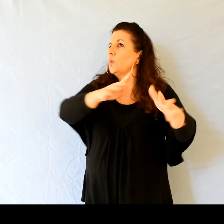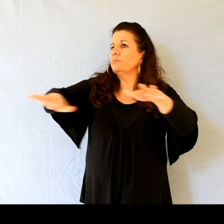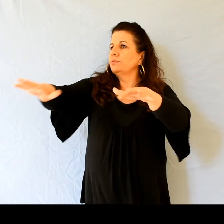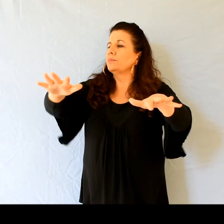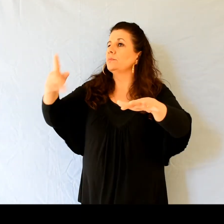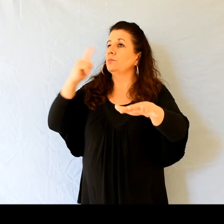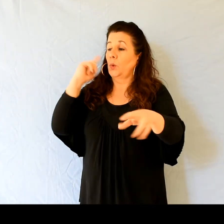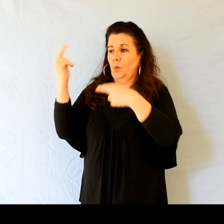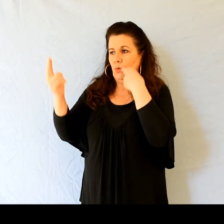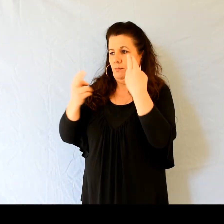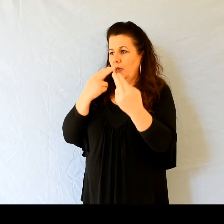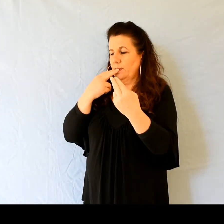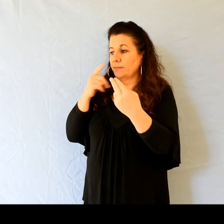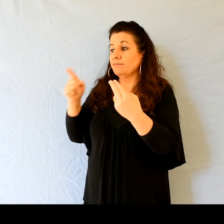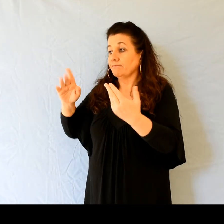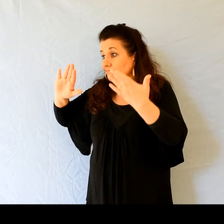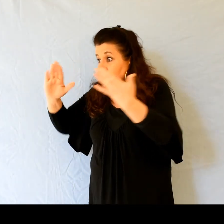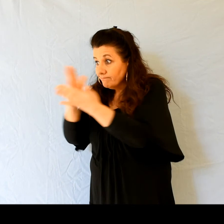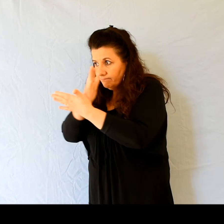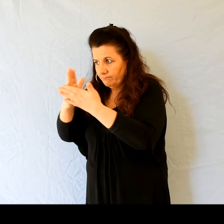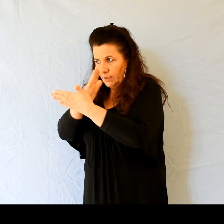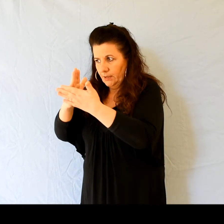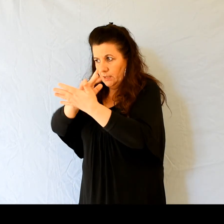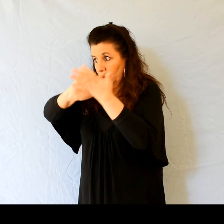Faites-y pour nous les préparatifs.